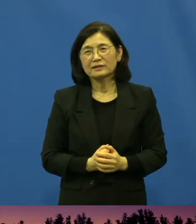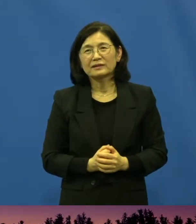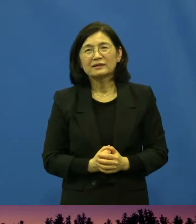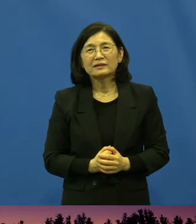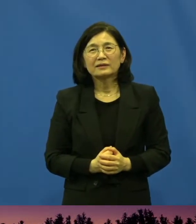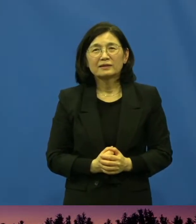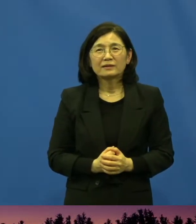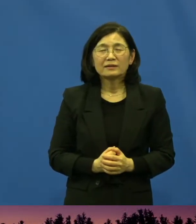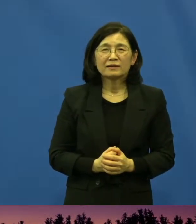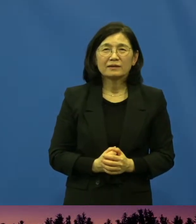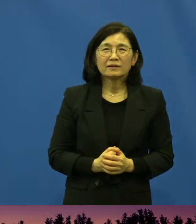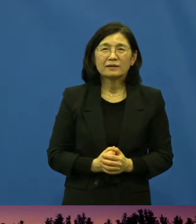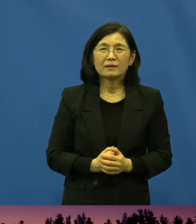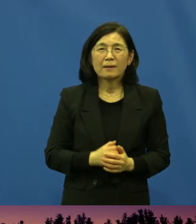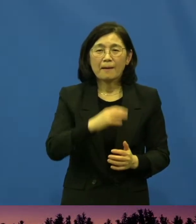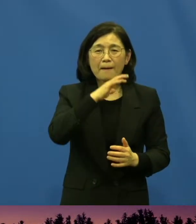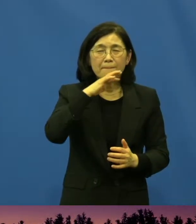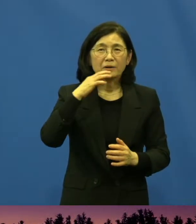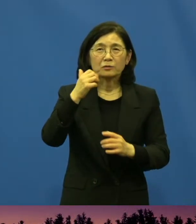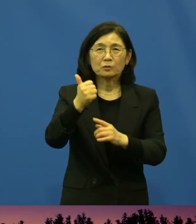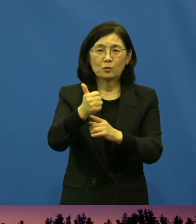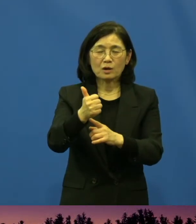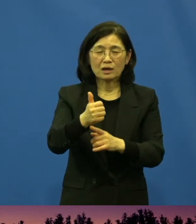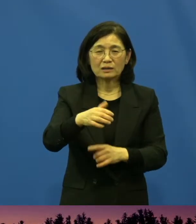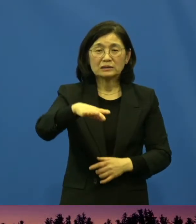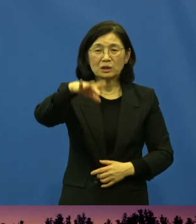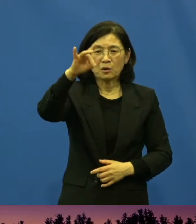여러분, 왜 큰 소리를 치죠? 내가 누구인지 모르기 때문에 그래요.